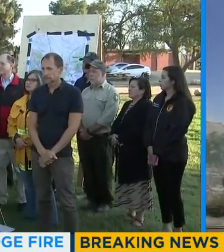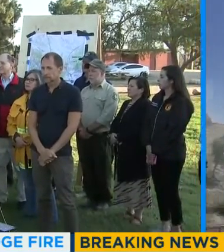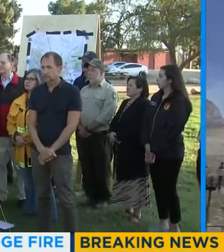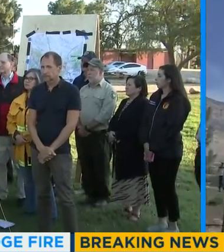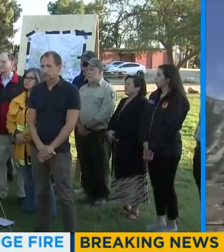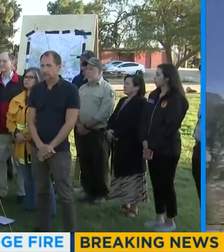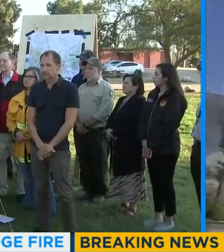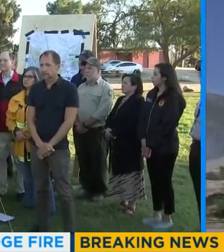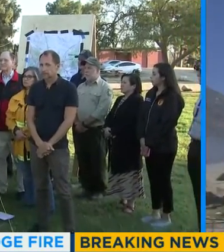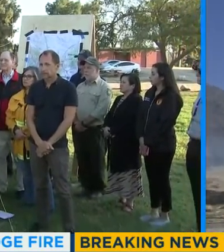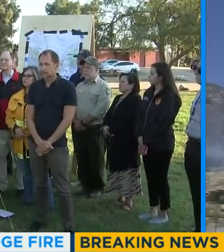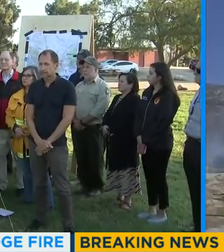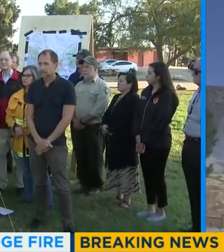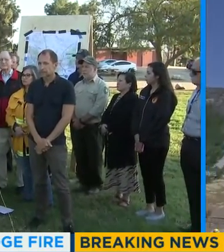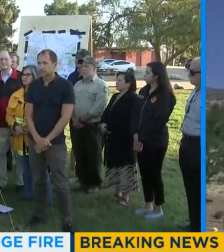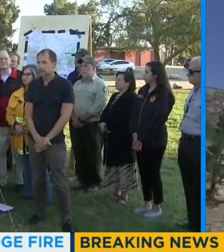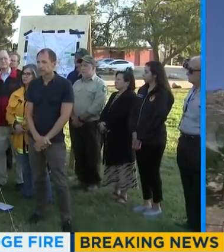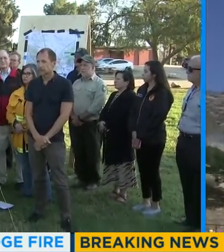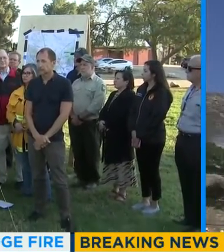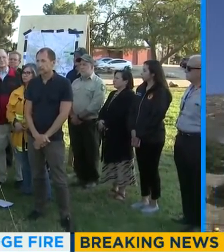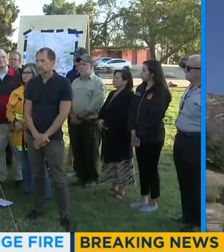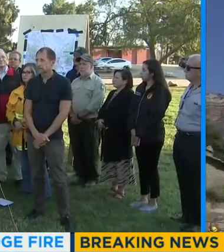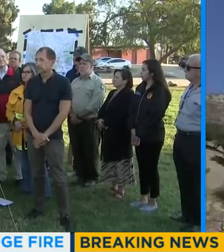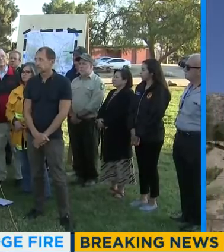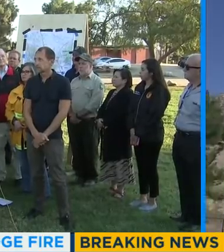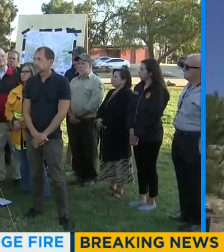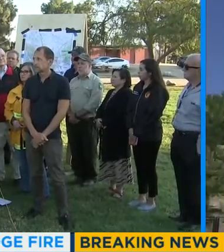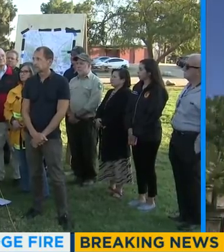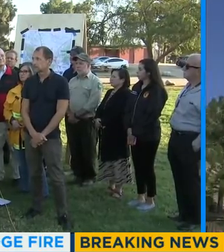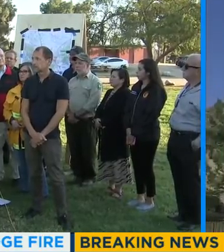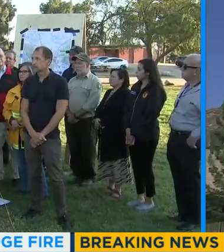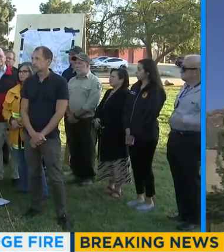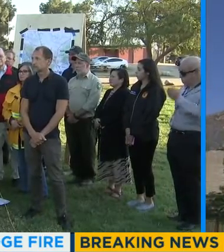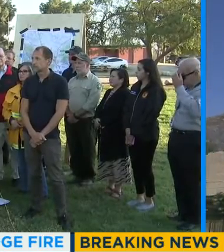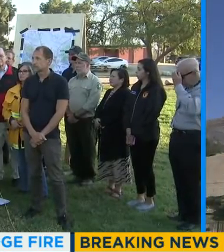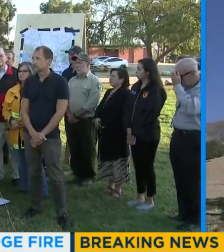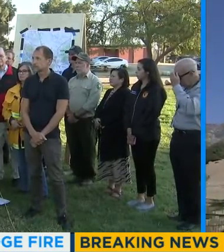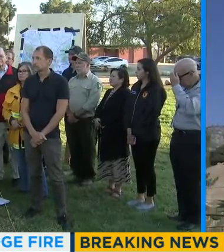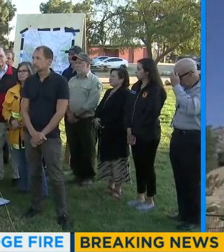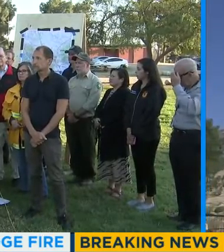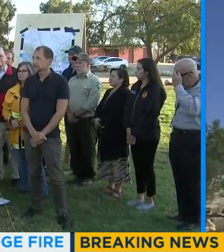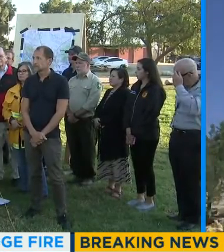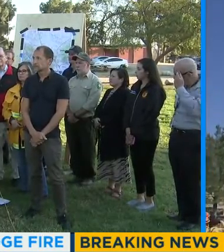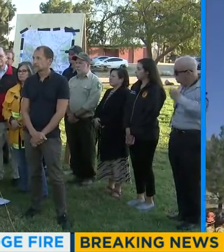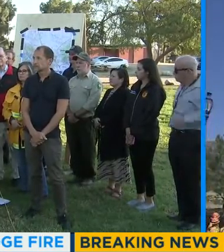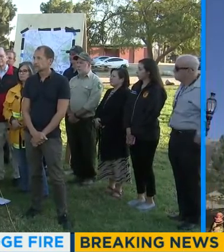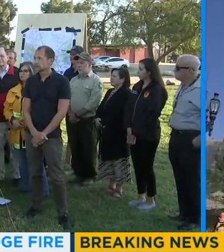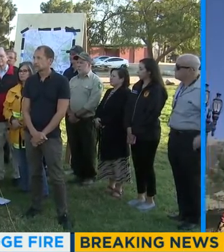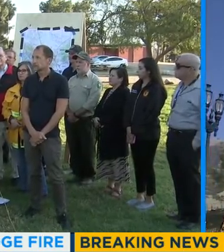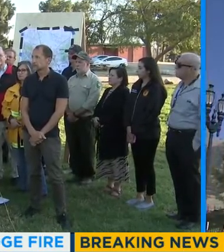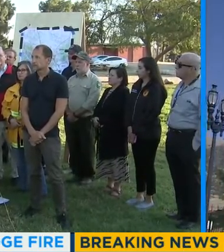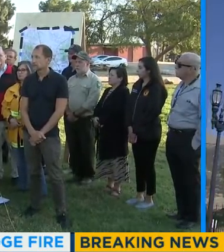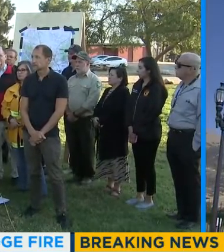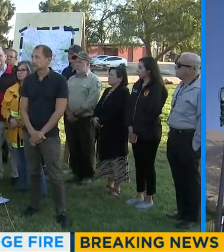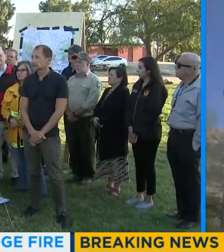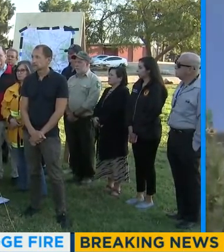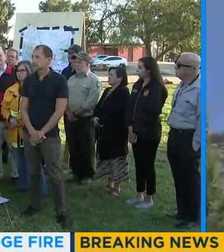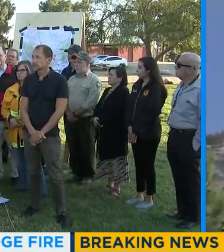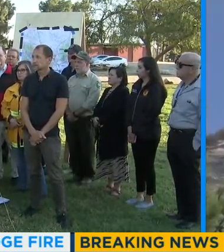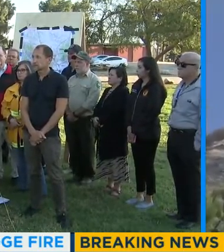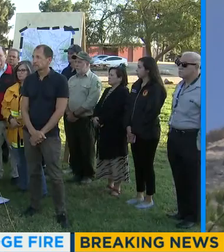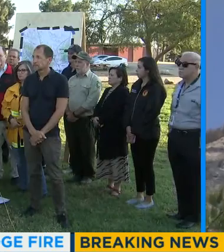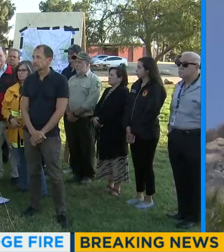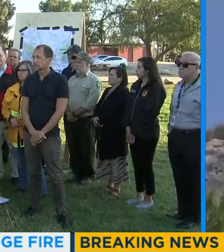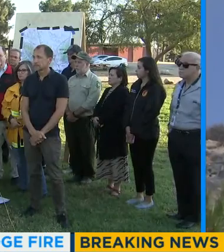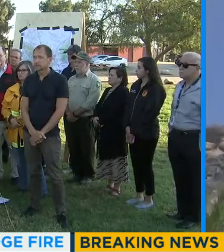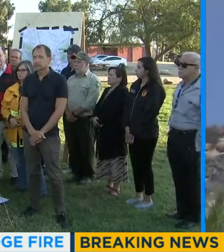estado de emergencia por la ciudad de Los Ángeles y el condado ha recibido esta declaración y también el gobernador Newsom